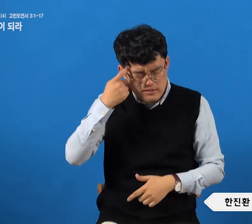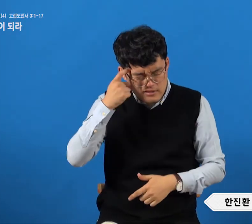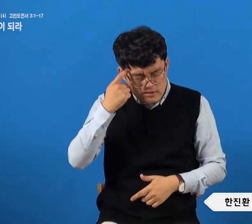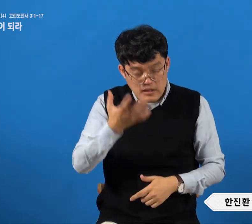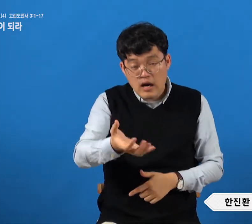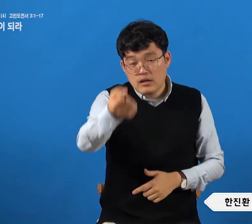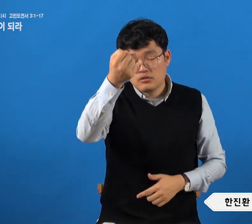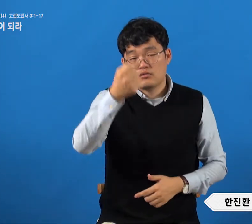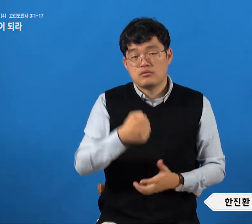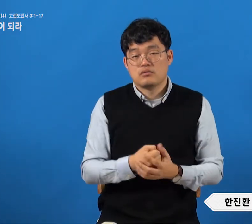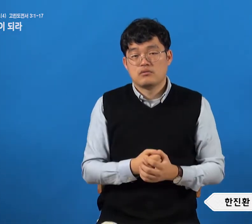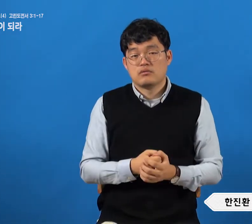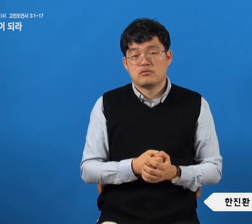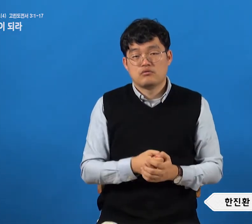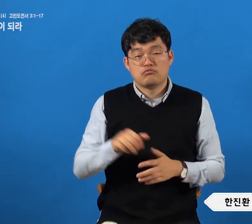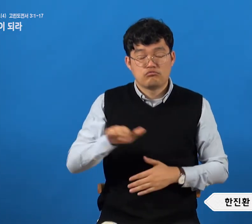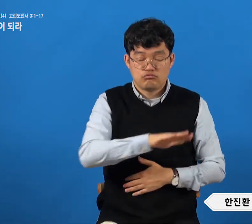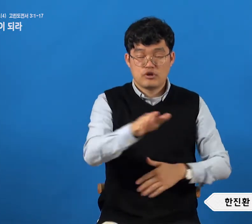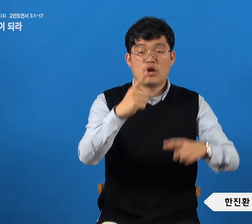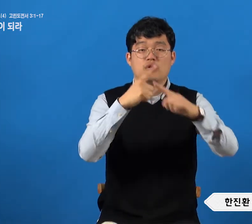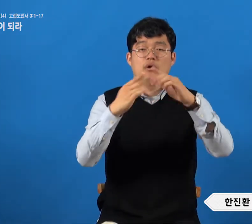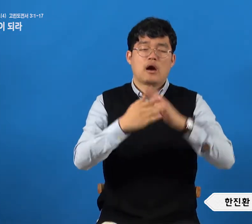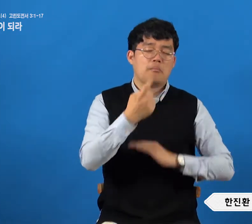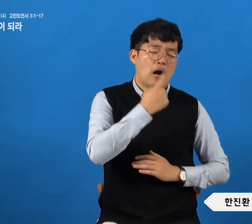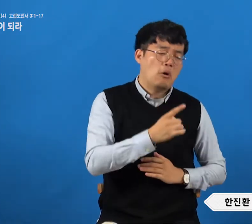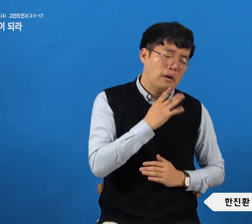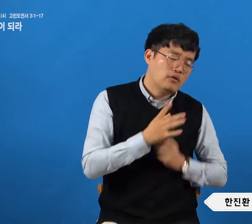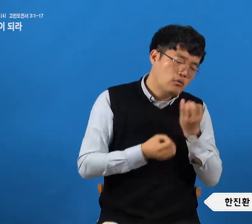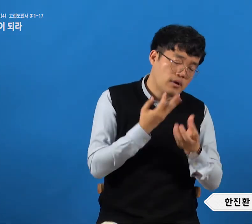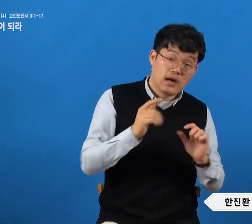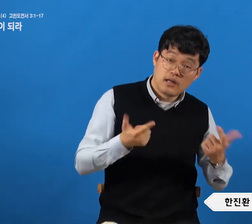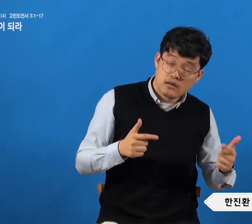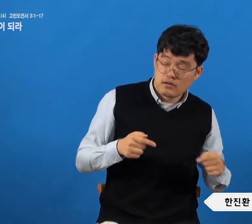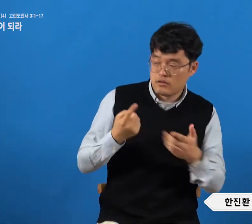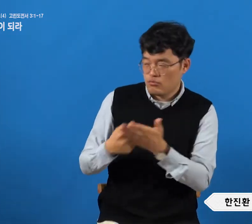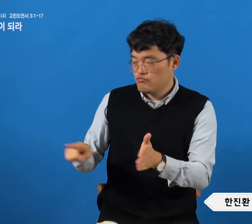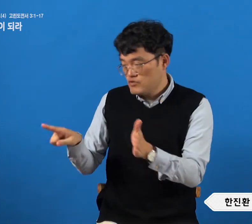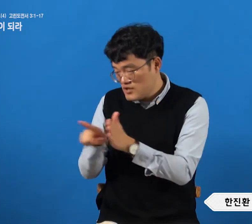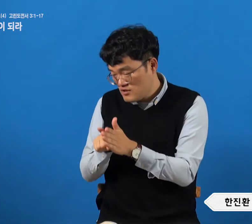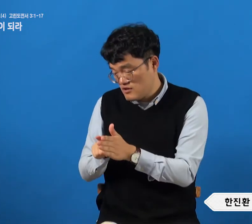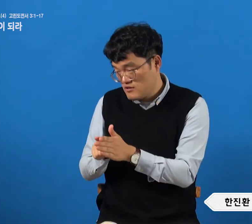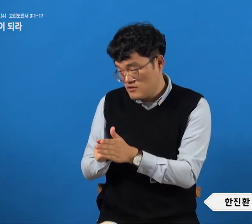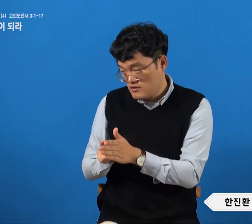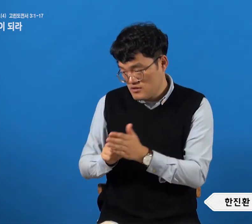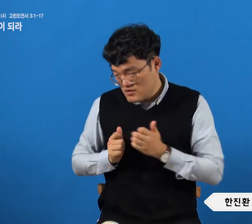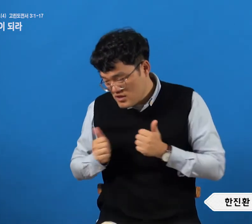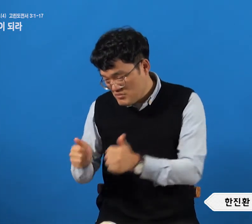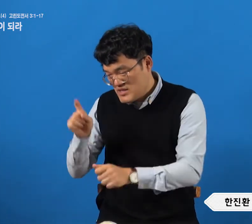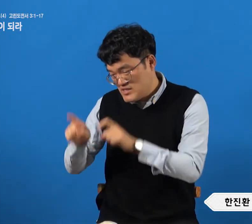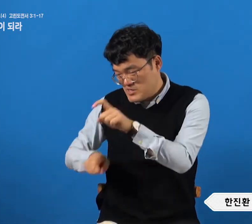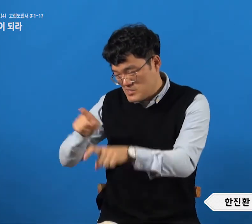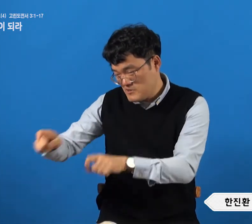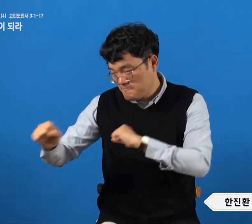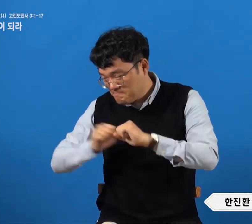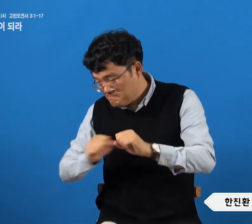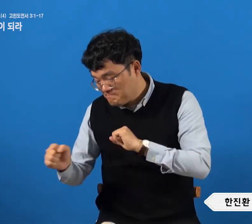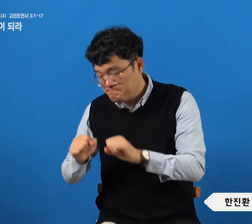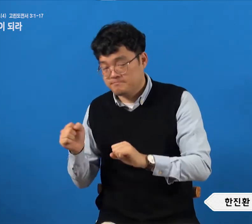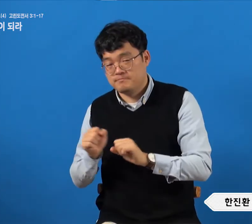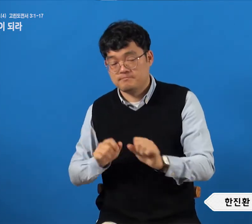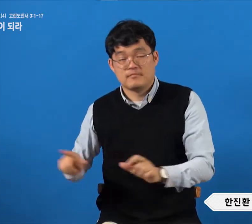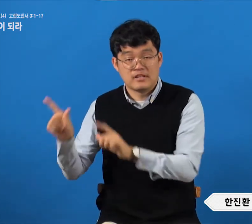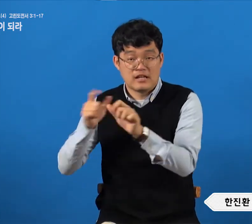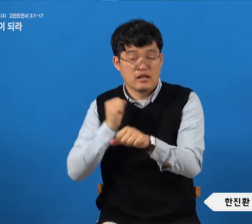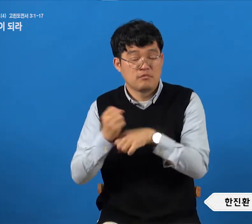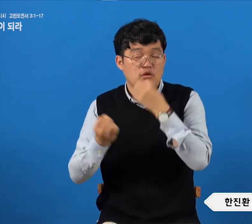생각하면서 communio sanctorum, 우리 교회가 말만 고백하는 것이 아니라 그것을 향해서 달려가겠습니다, 그